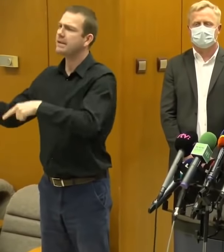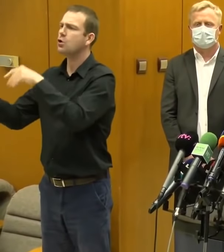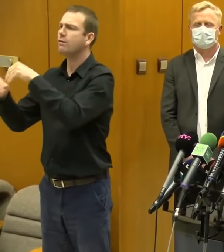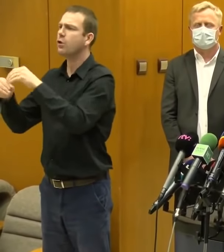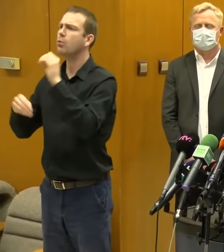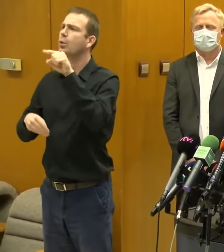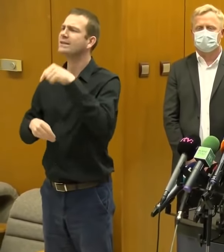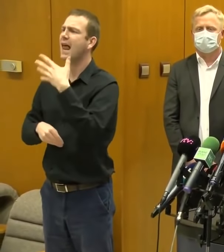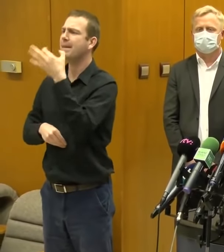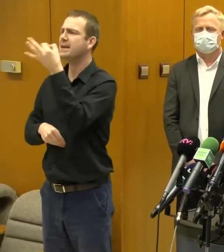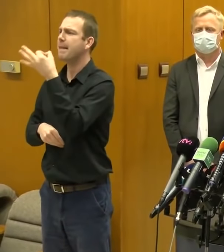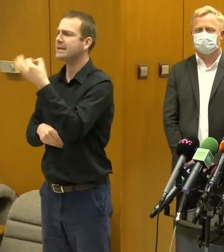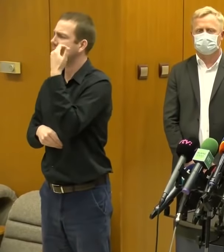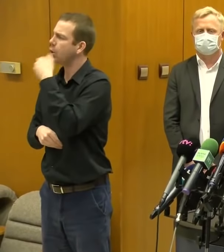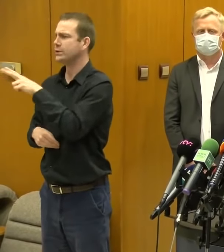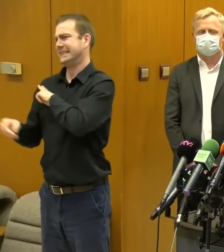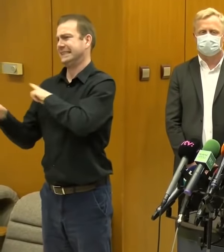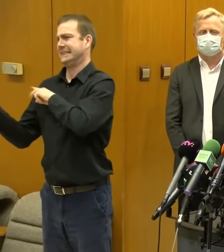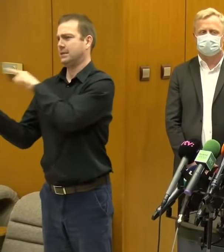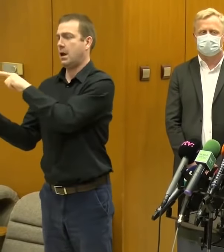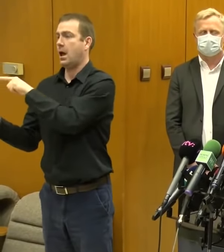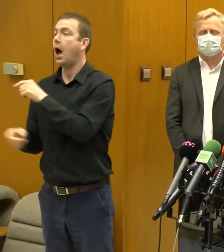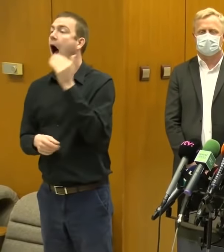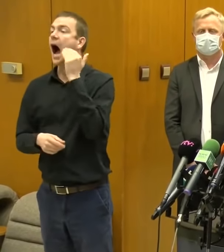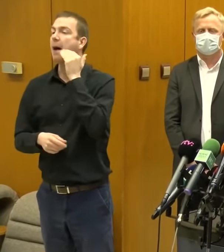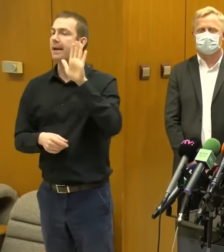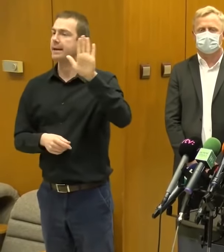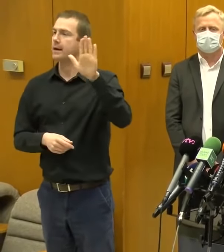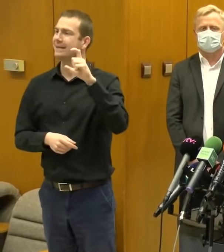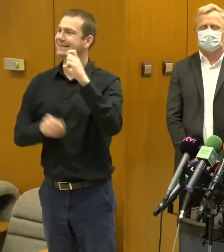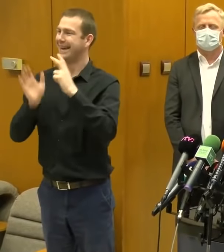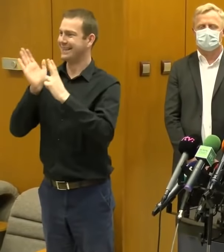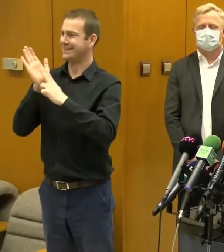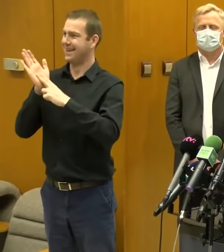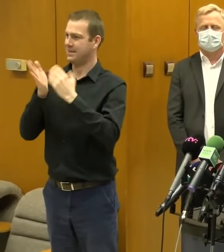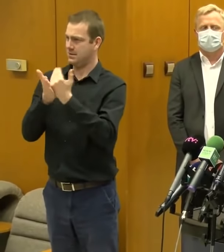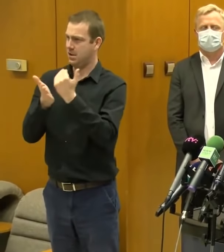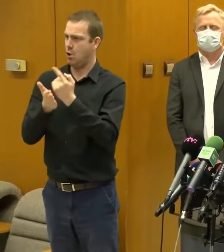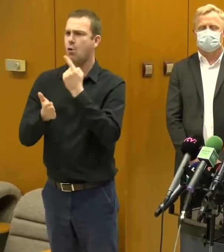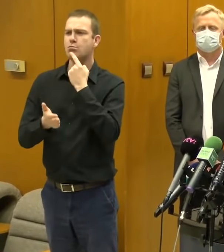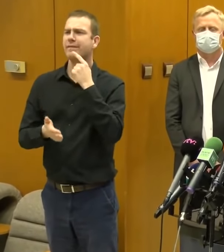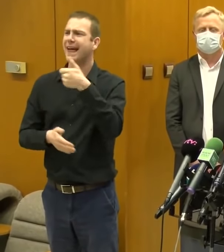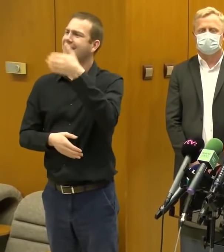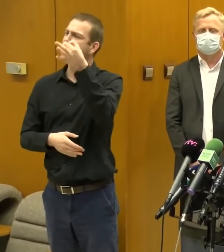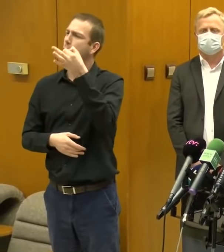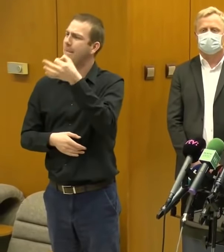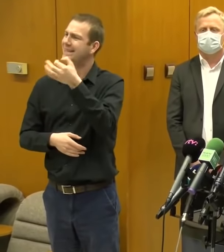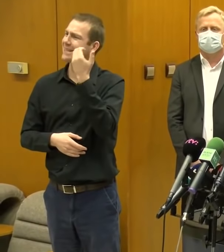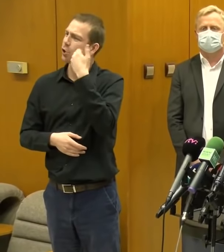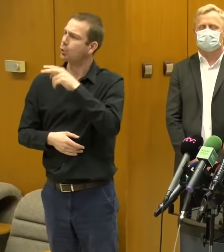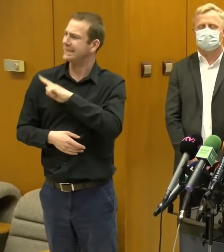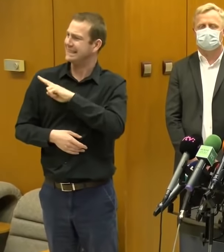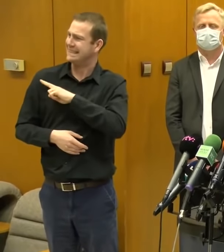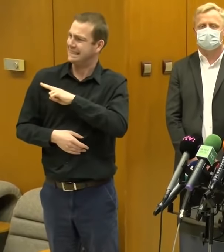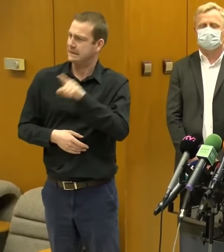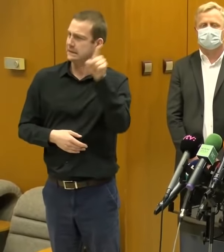0,5%. V Spojených štátoch včerajšiemu dňu CNN reportoval asi 1%. A aj z toho nízkeho